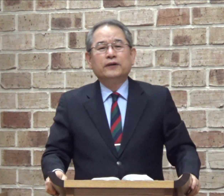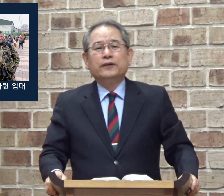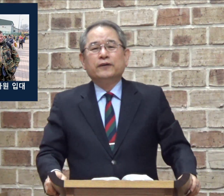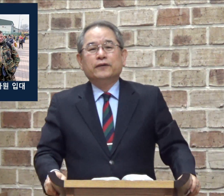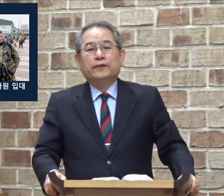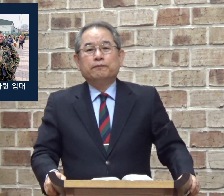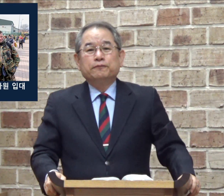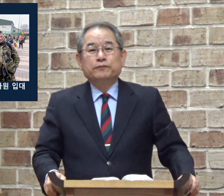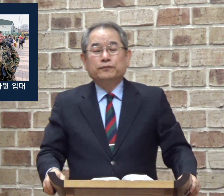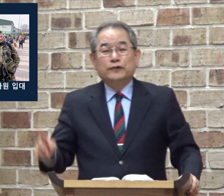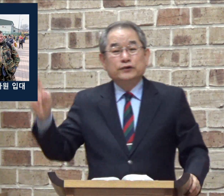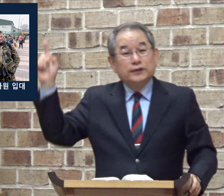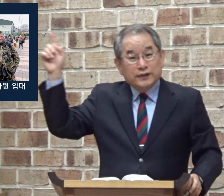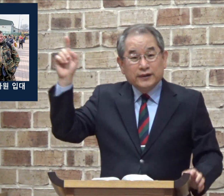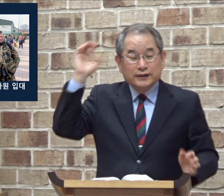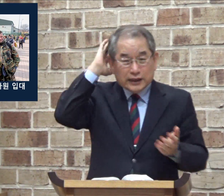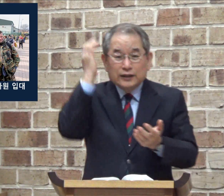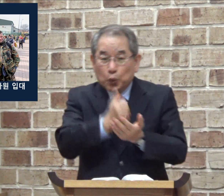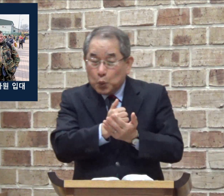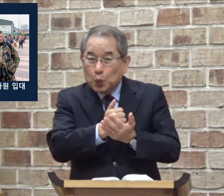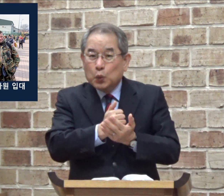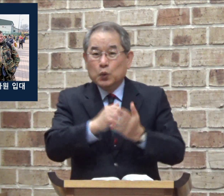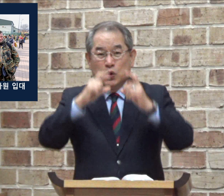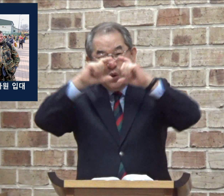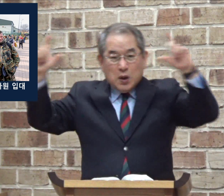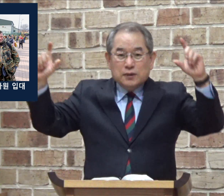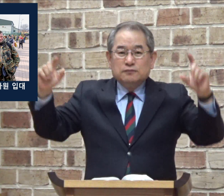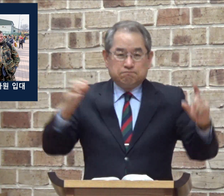러시아의 그런 위협 속에서도 계속 자리를 지키고 있는 중입니다.